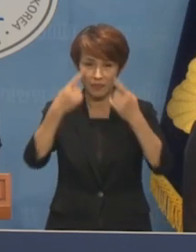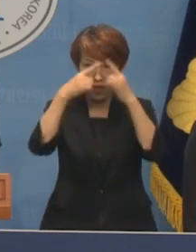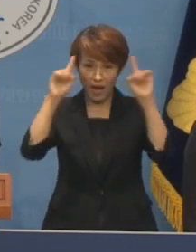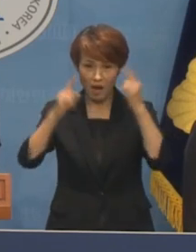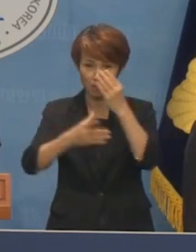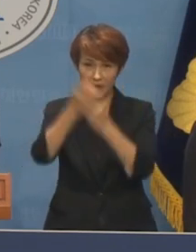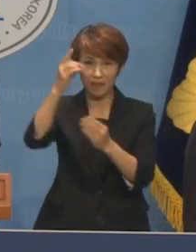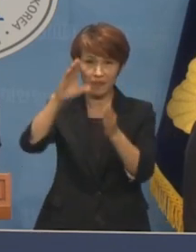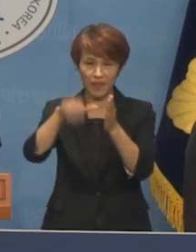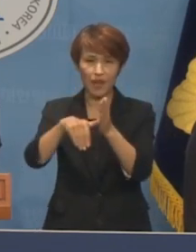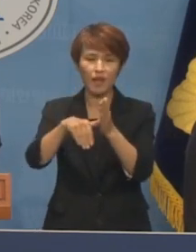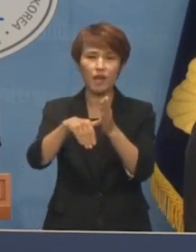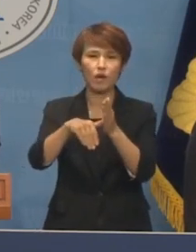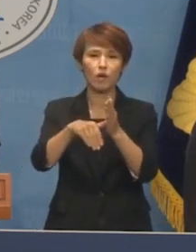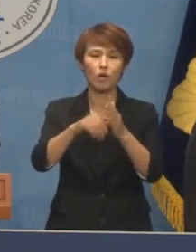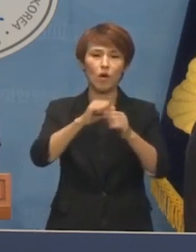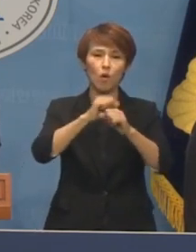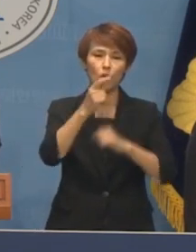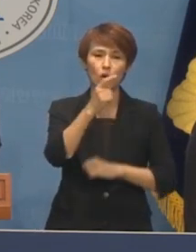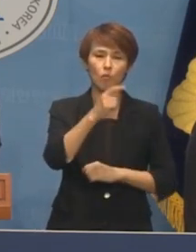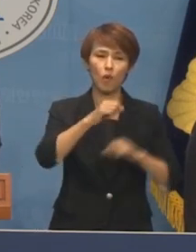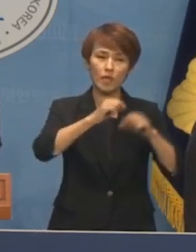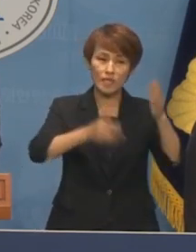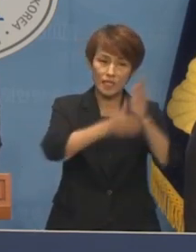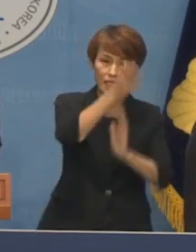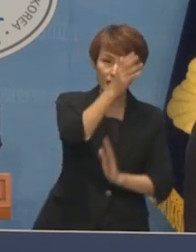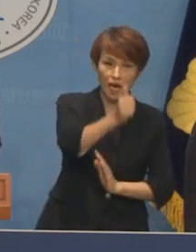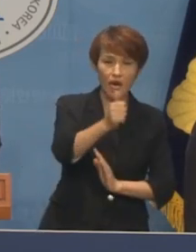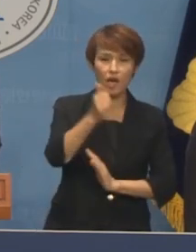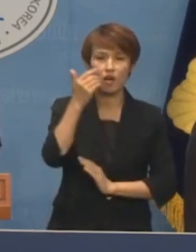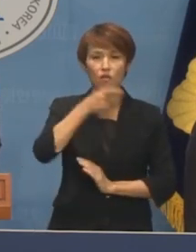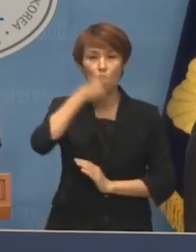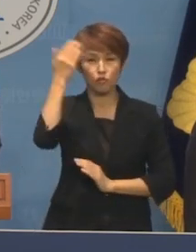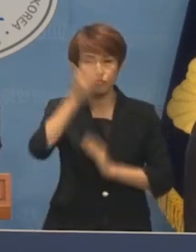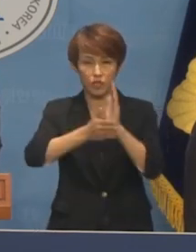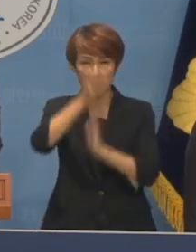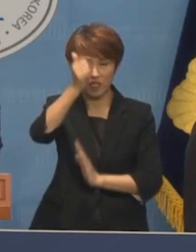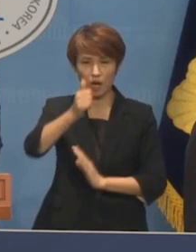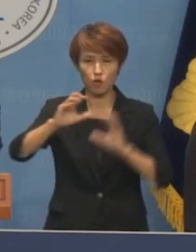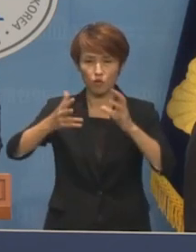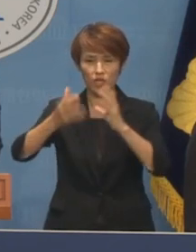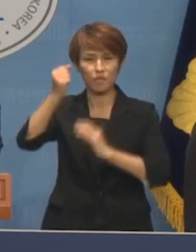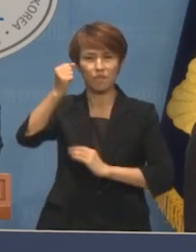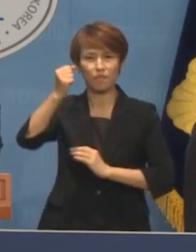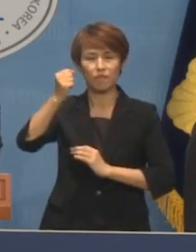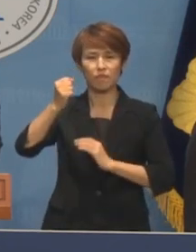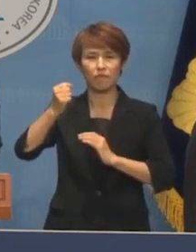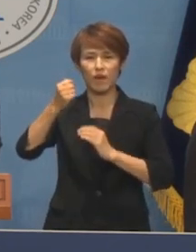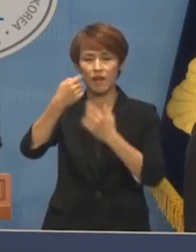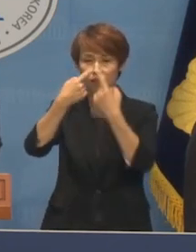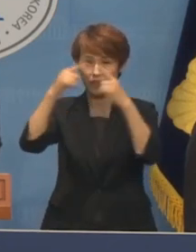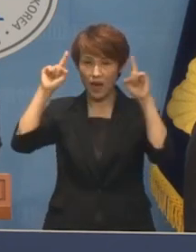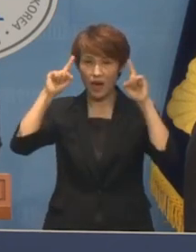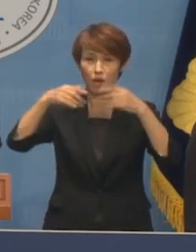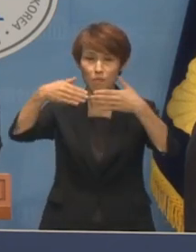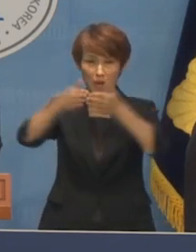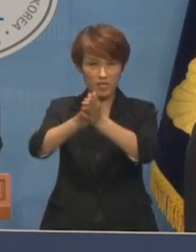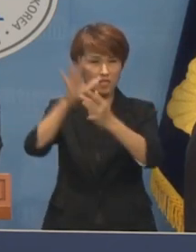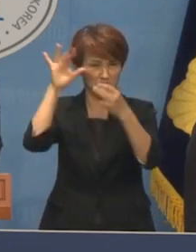전남도지사, 광주광역시장, 여수시장 등이 국립여수대학교 폐지에 동의하는 전제가 됐고 이미